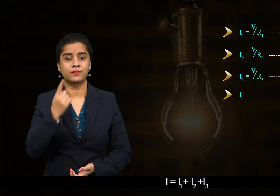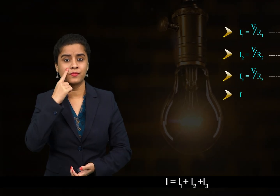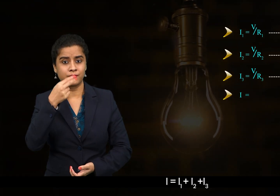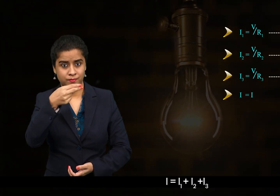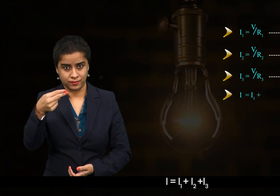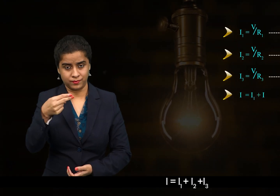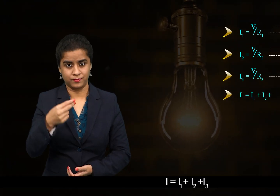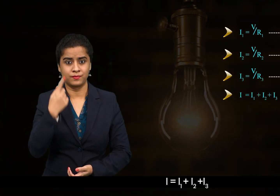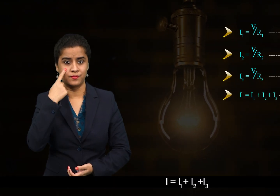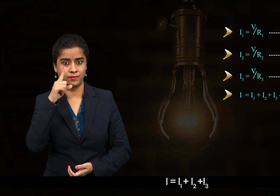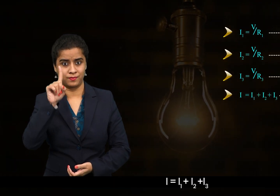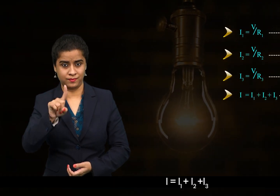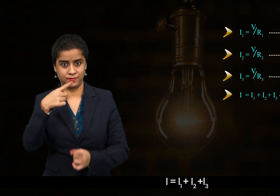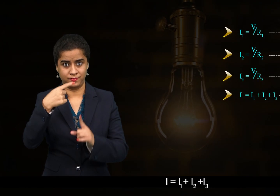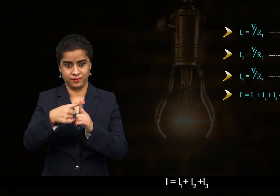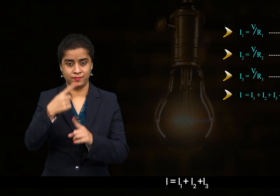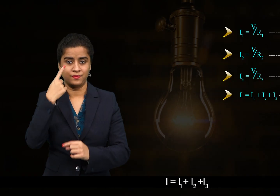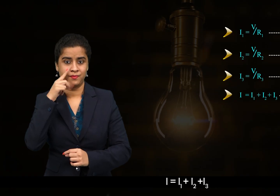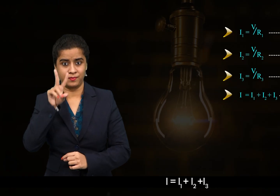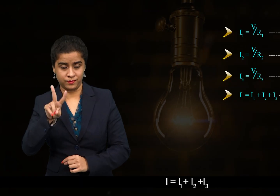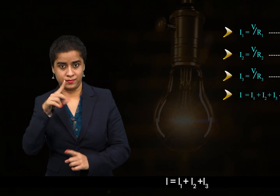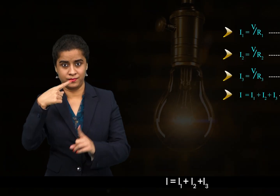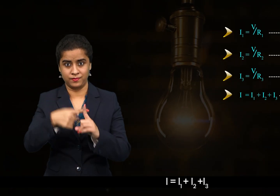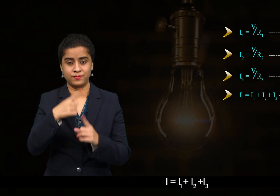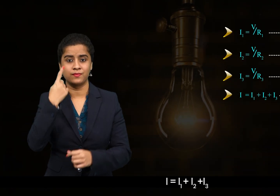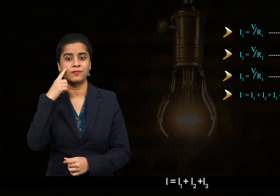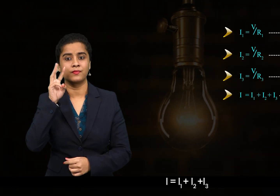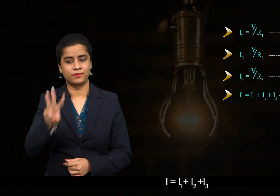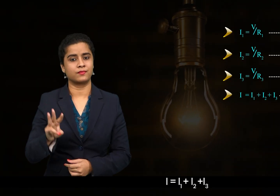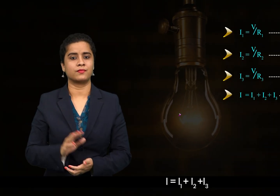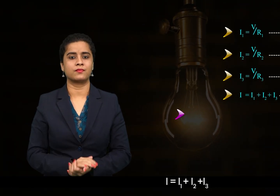I is equal to I1 plus I2 plus I3.